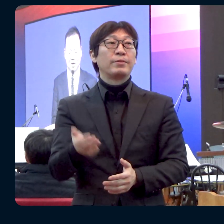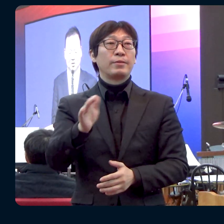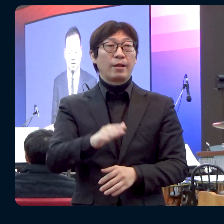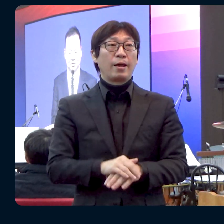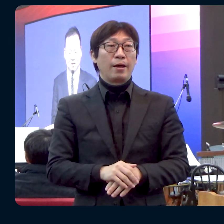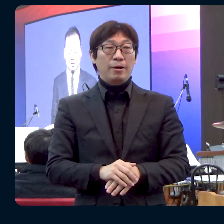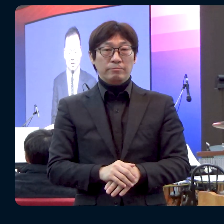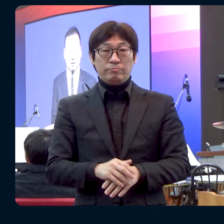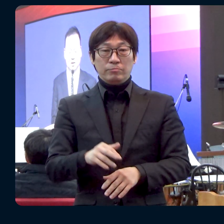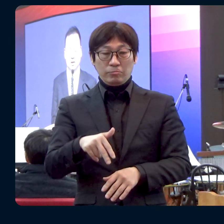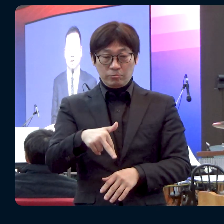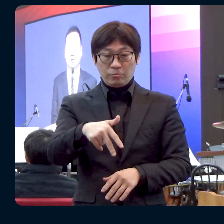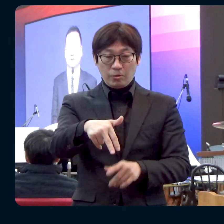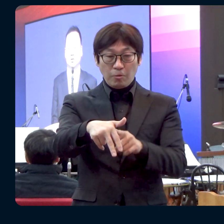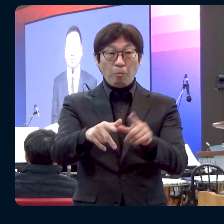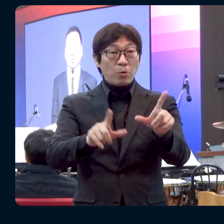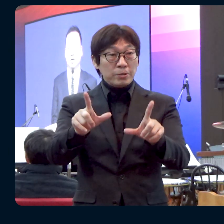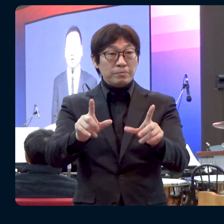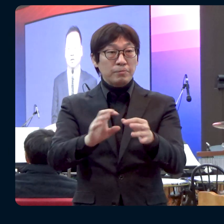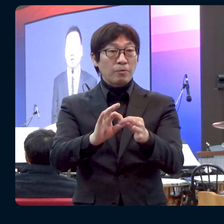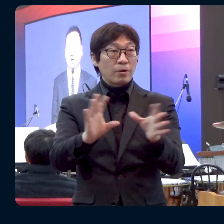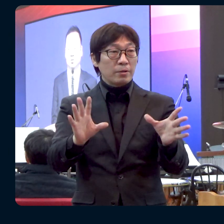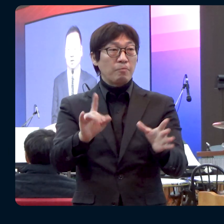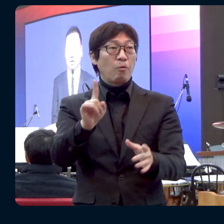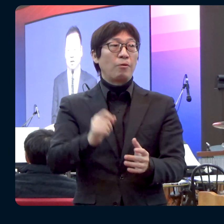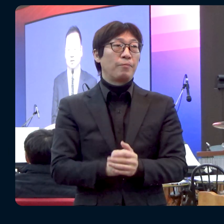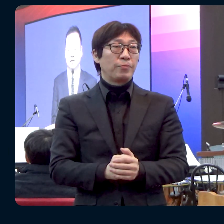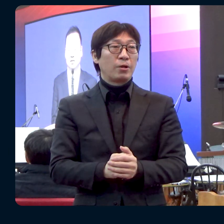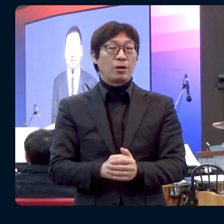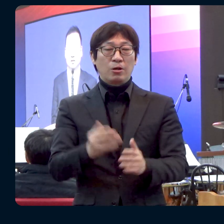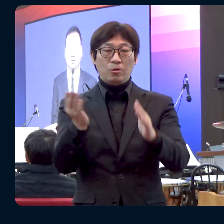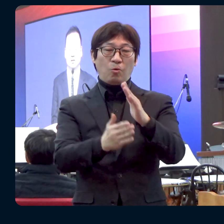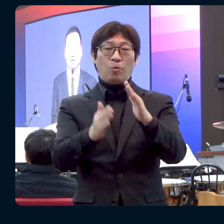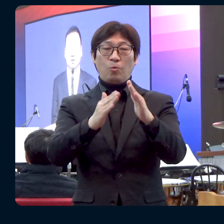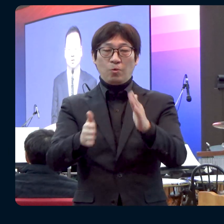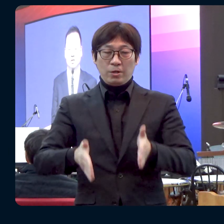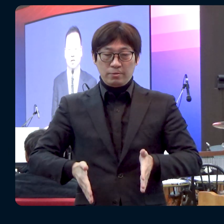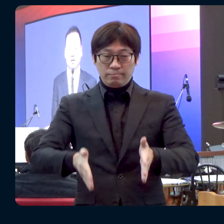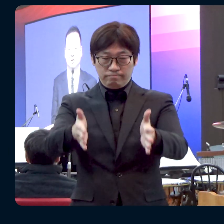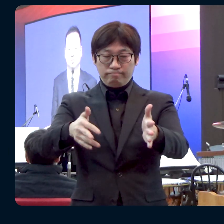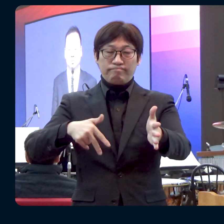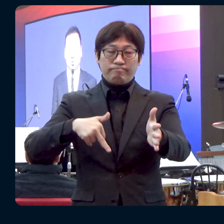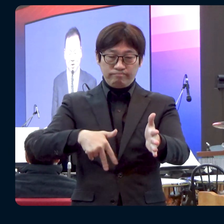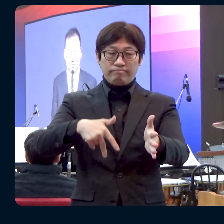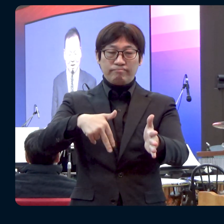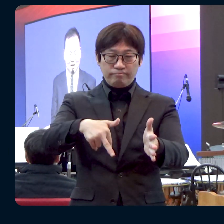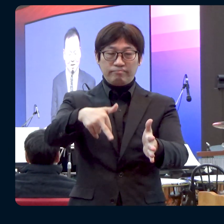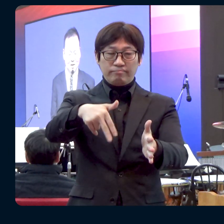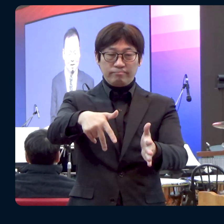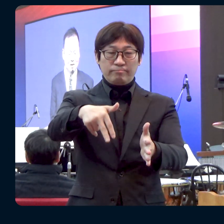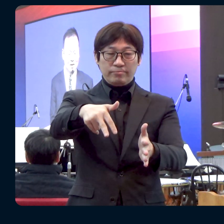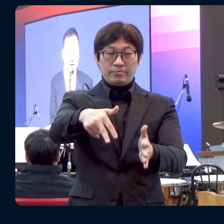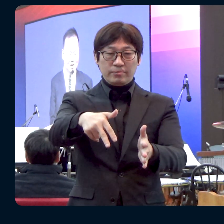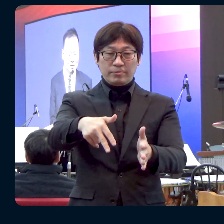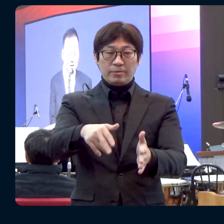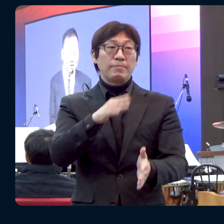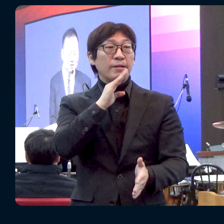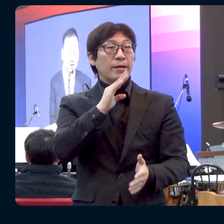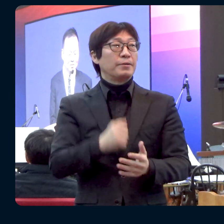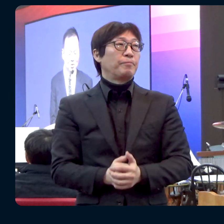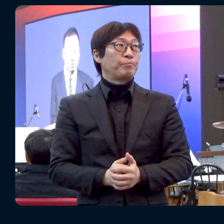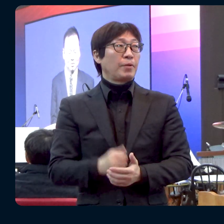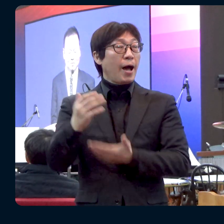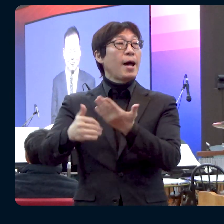어떤 모양으로 가고 있든지 성도의 길을 가고 있다라는 사실은 언제나 복입니다.